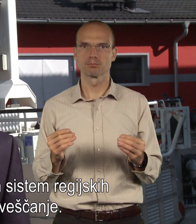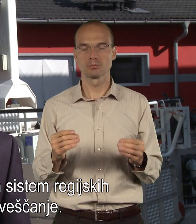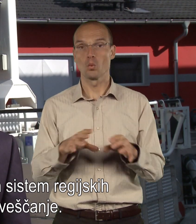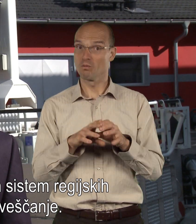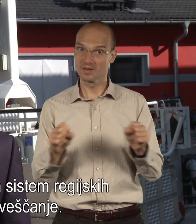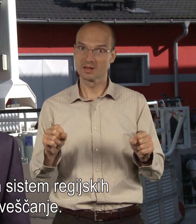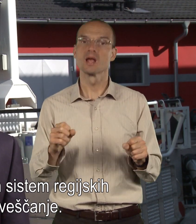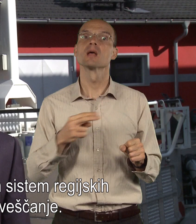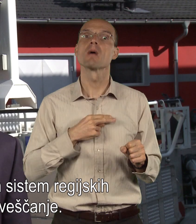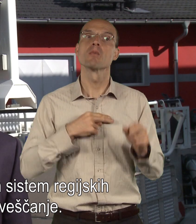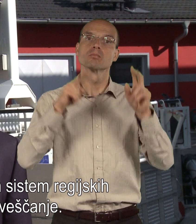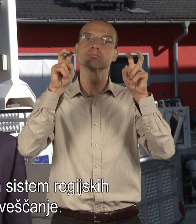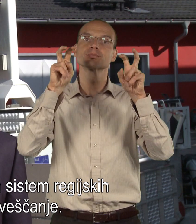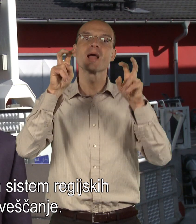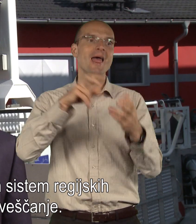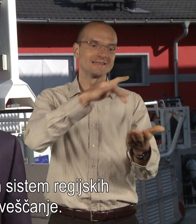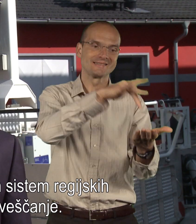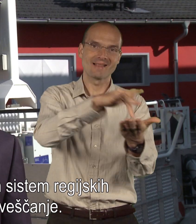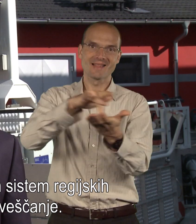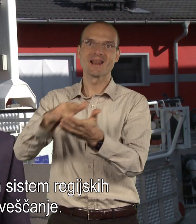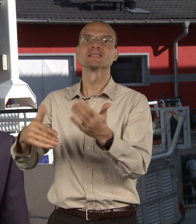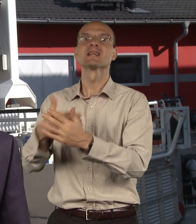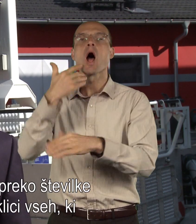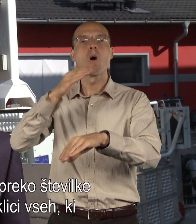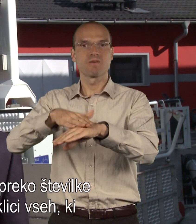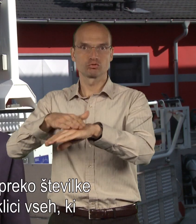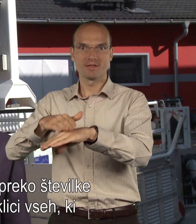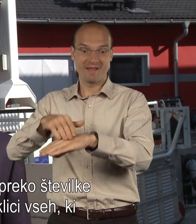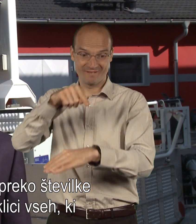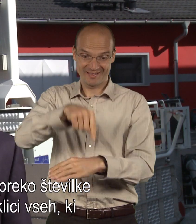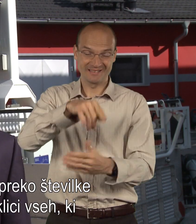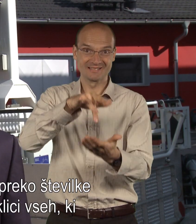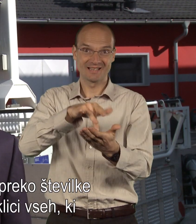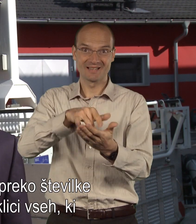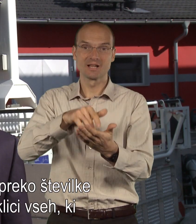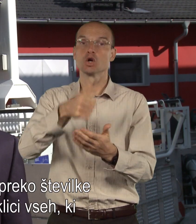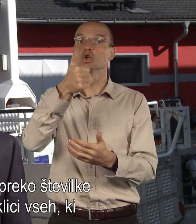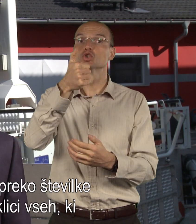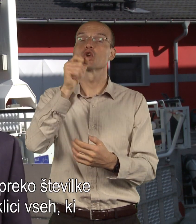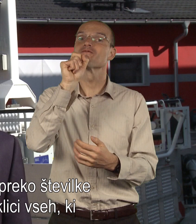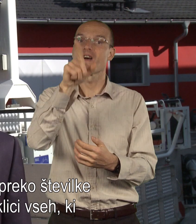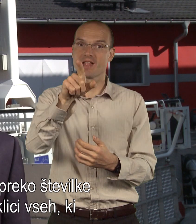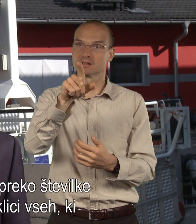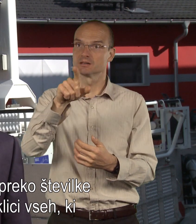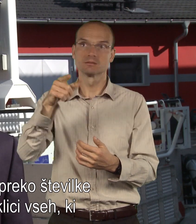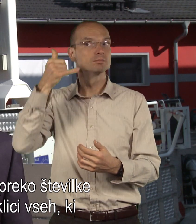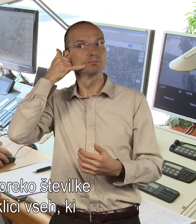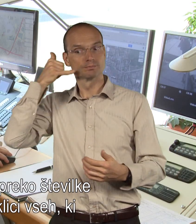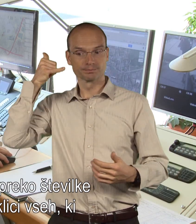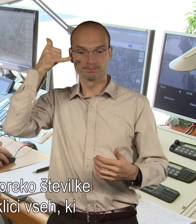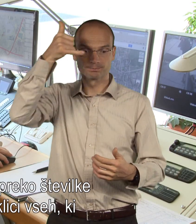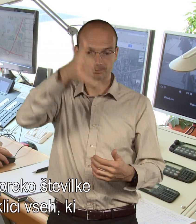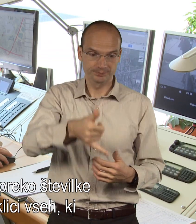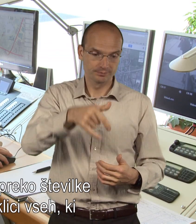uveden, kjer imamo tako imenovane regijske centre za obveščanje in na teh centrih se pravzaprav preko številke 112 zbirajo vsi